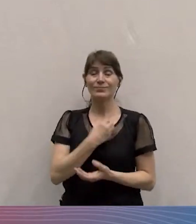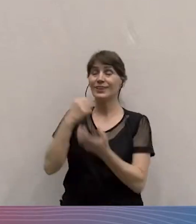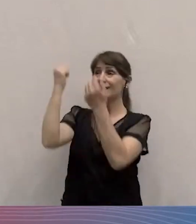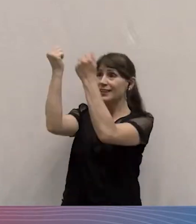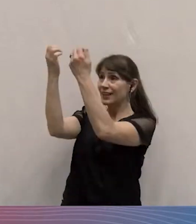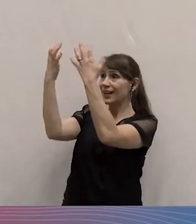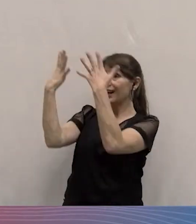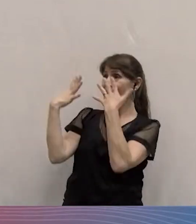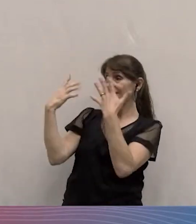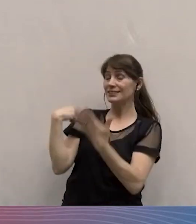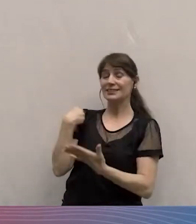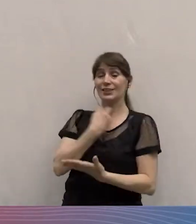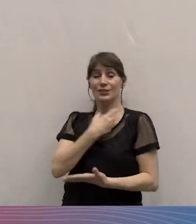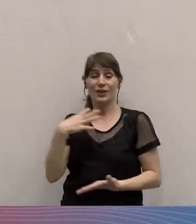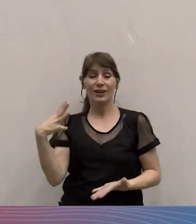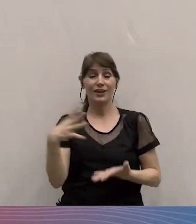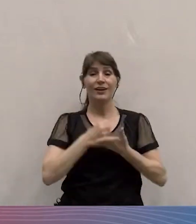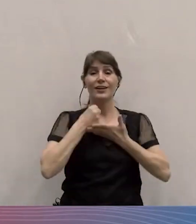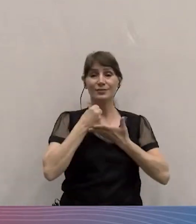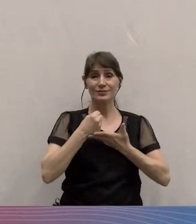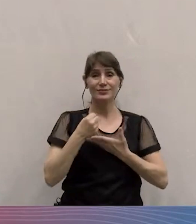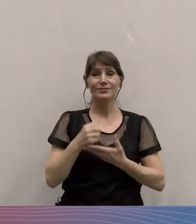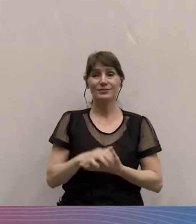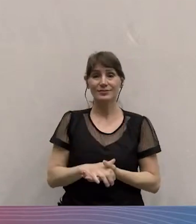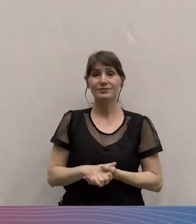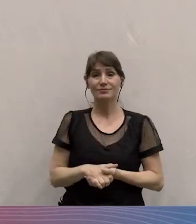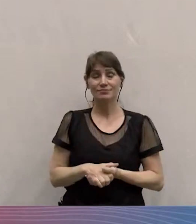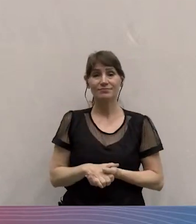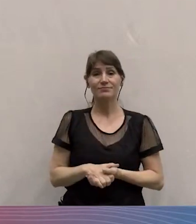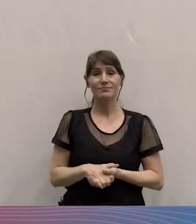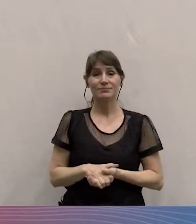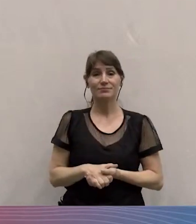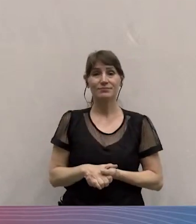graça somos salvos.